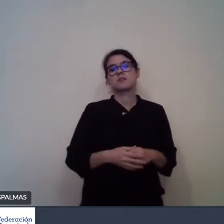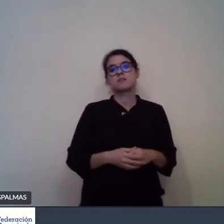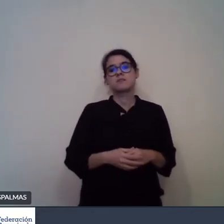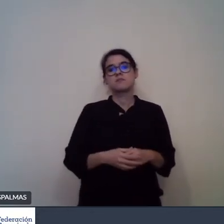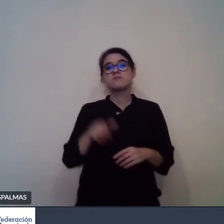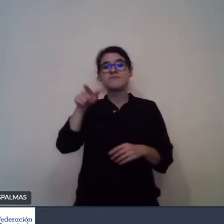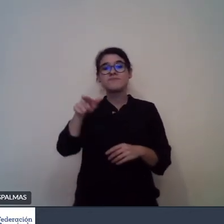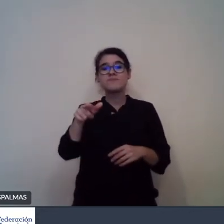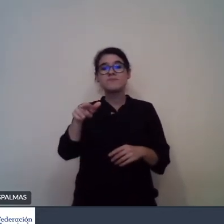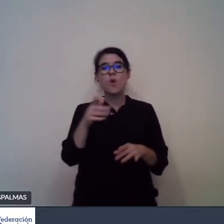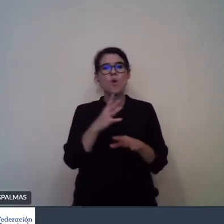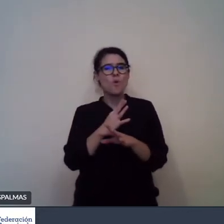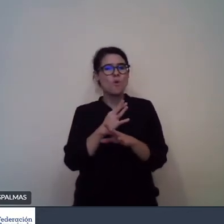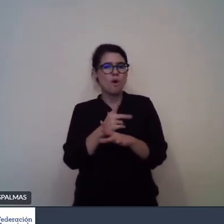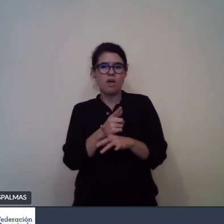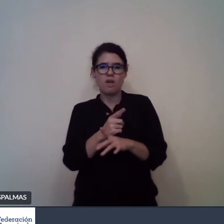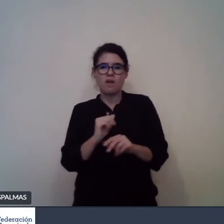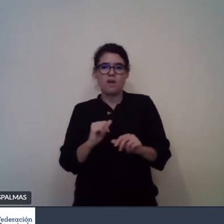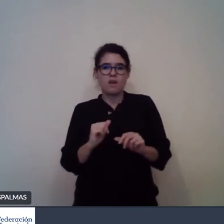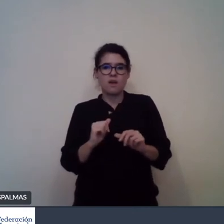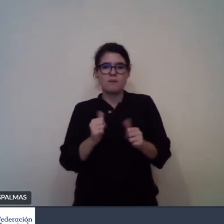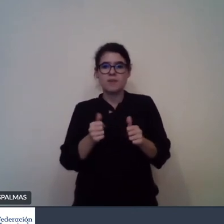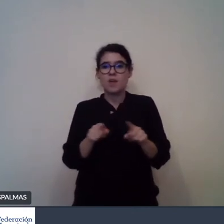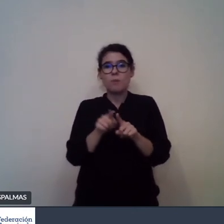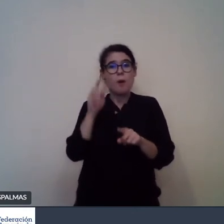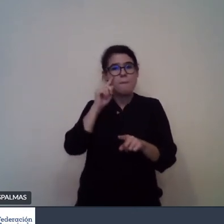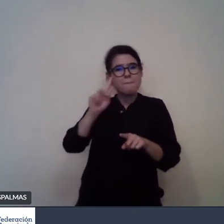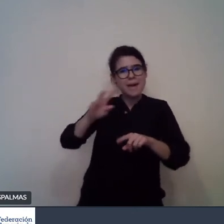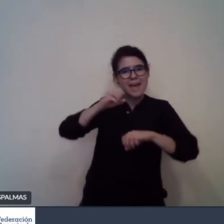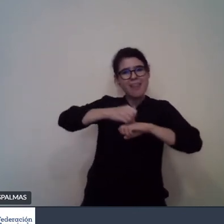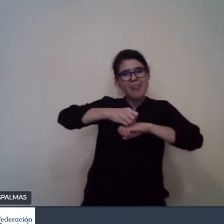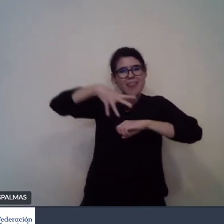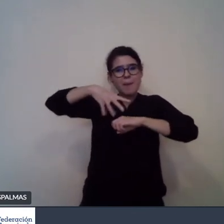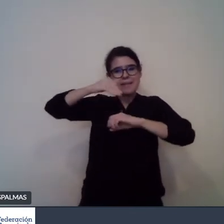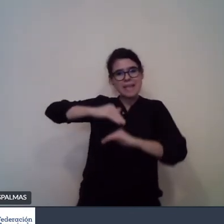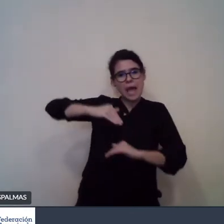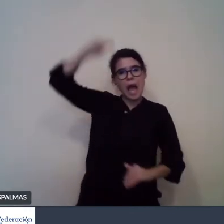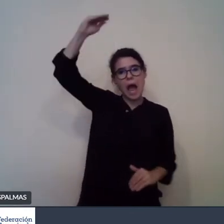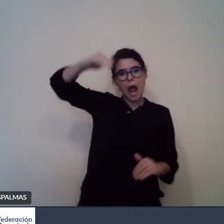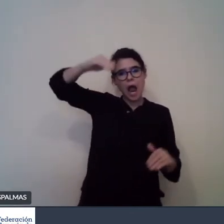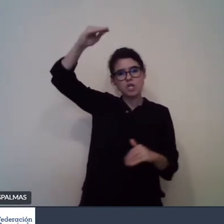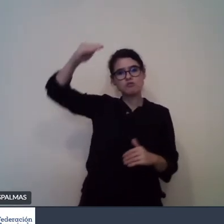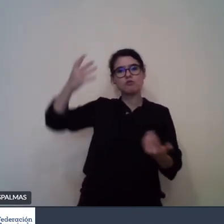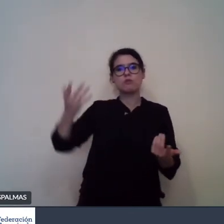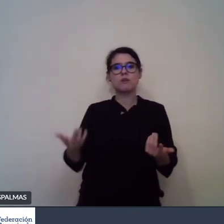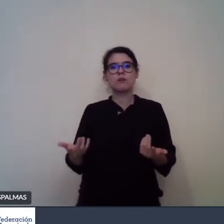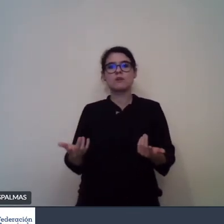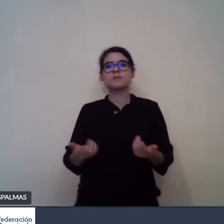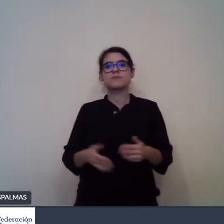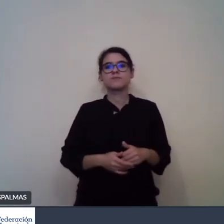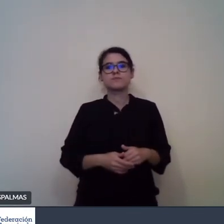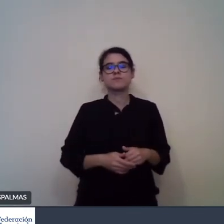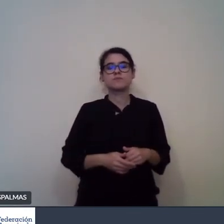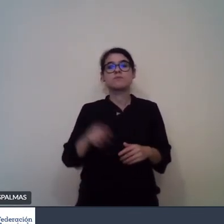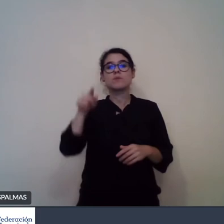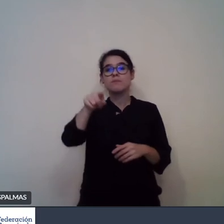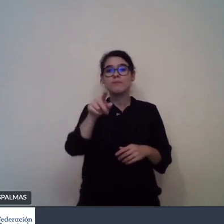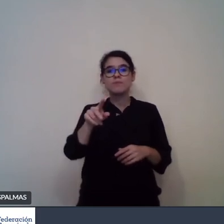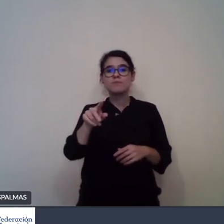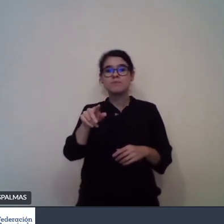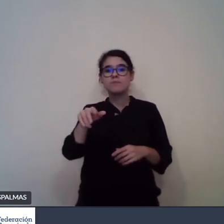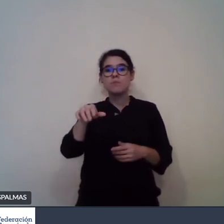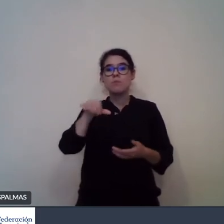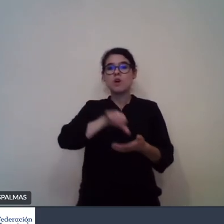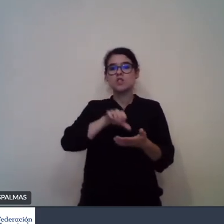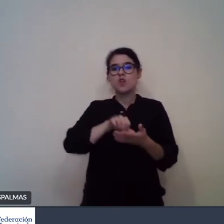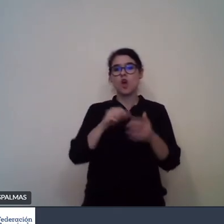jugador parte. Realmente sería una situación de diamante alto, donde los pivots comienzan en la posición de los codos y el jugador que